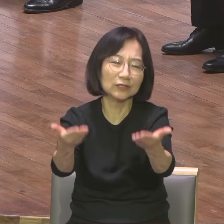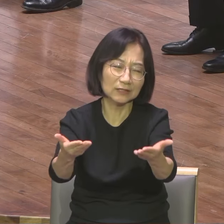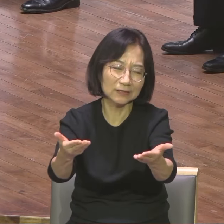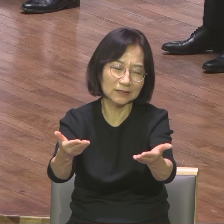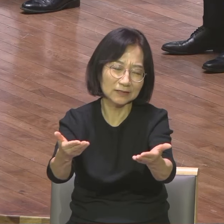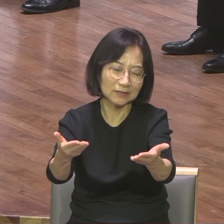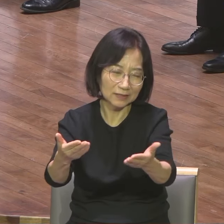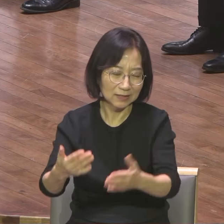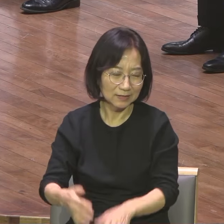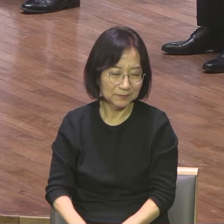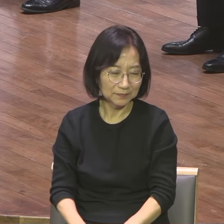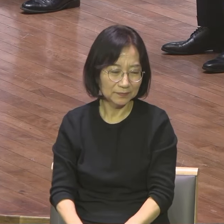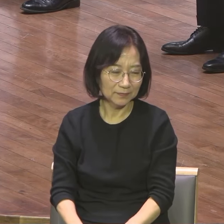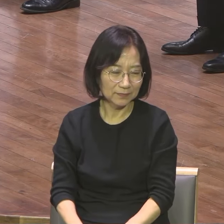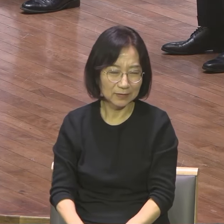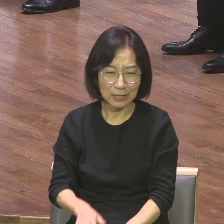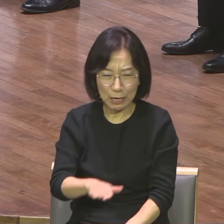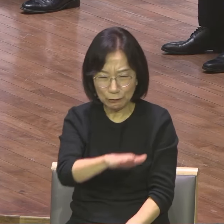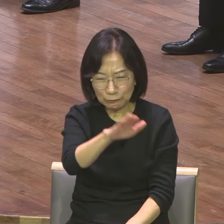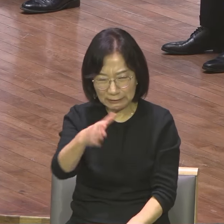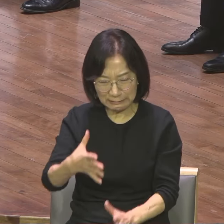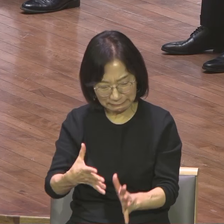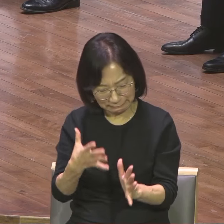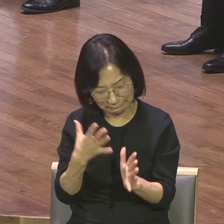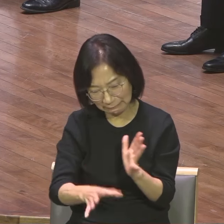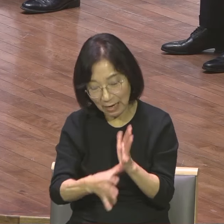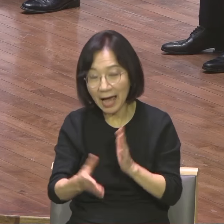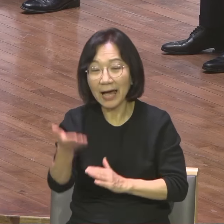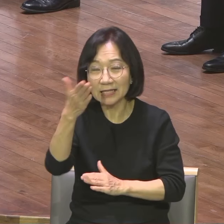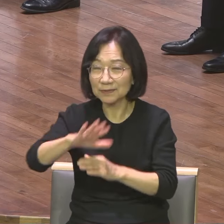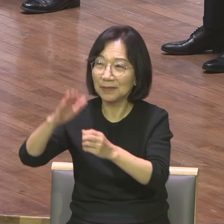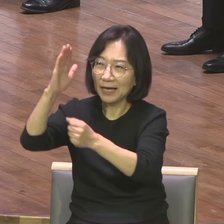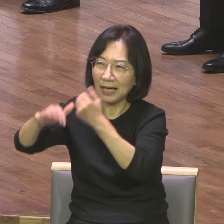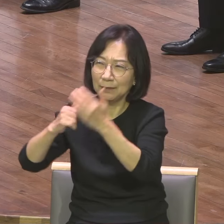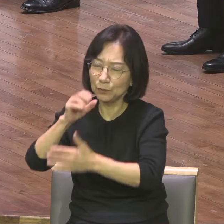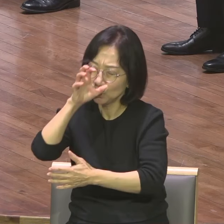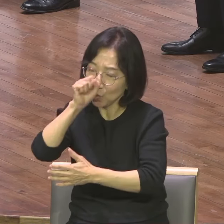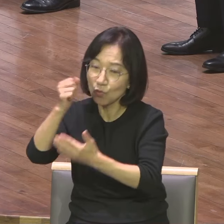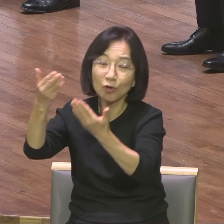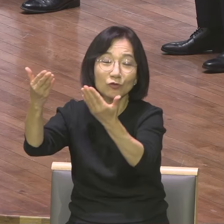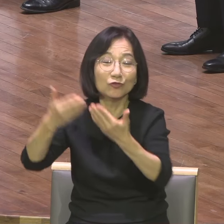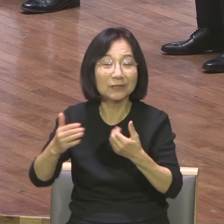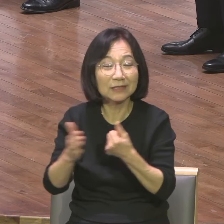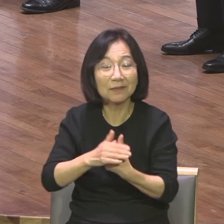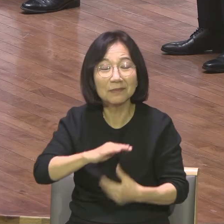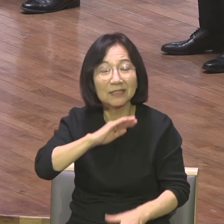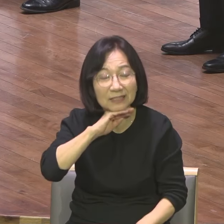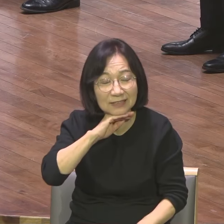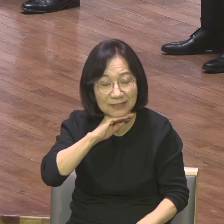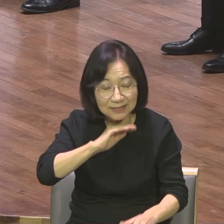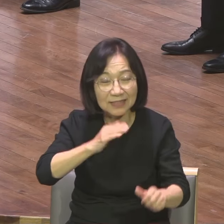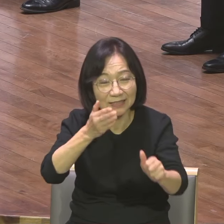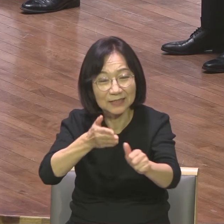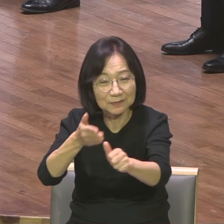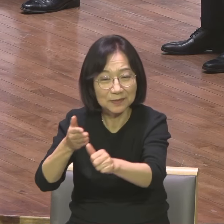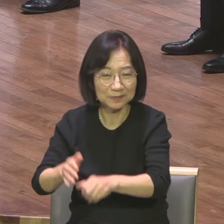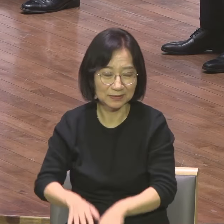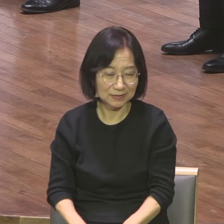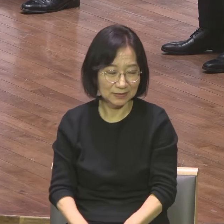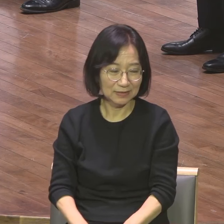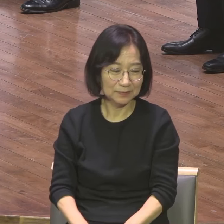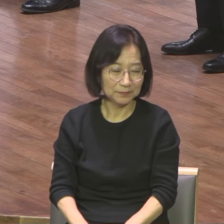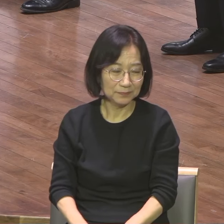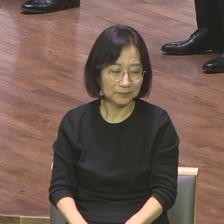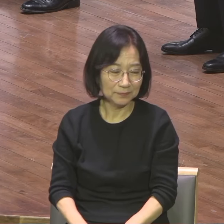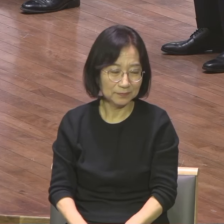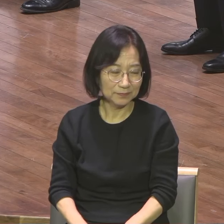하나님이세요. 우리는 이렇게 못되고 못된지만 했는데 하나님은 좋은 것 주시기를 기다리신다니까요. 하나님 앞에 좋은 것 주시기 원하는